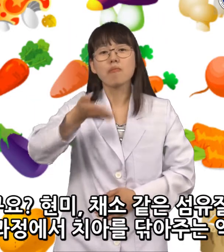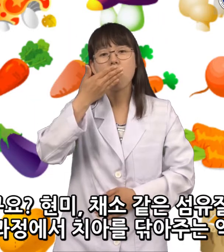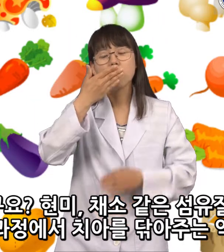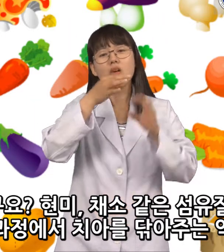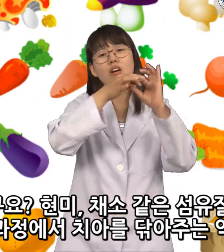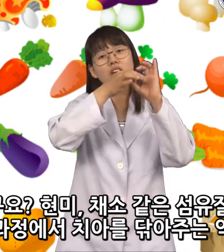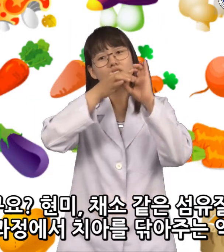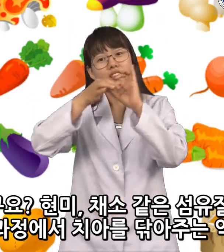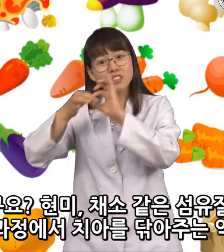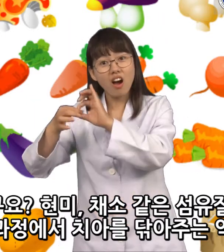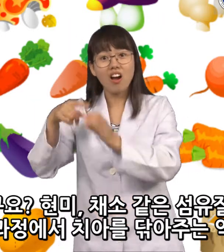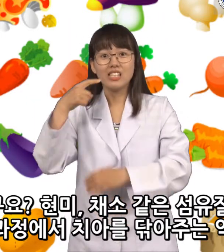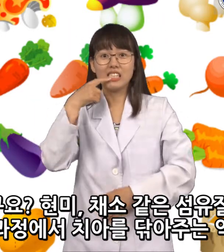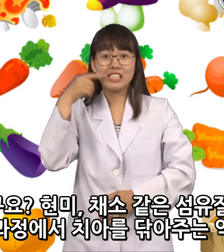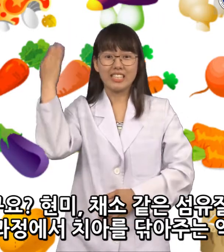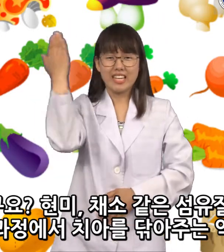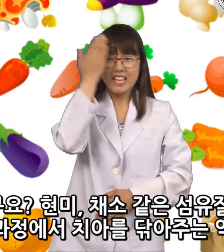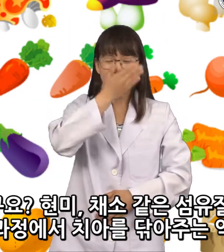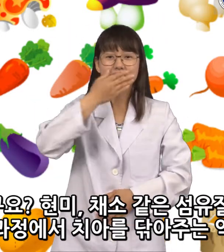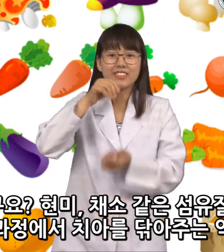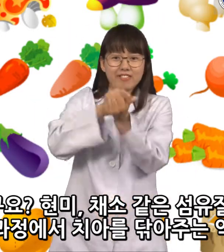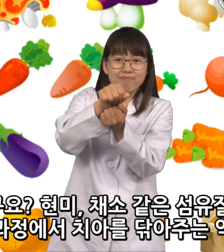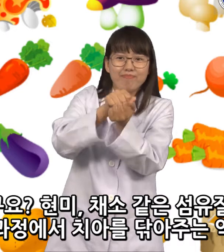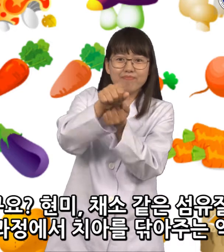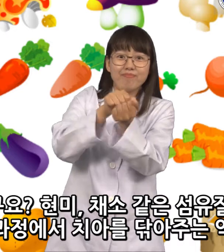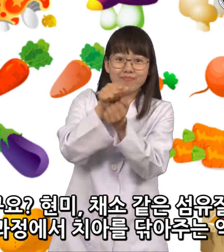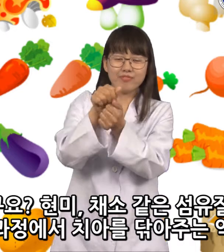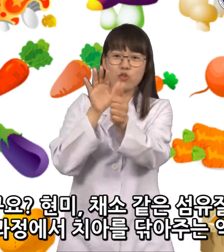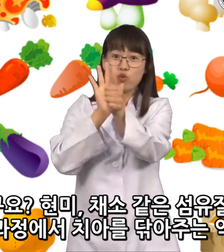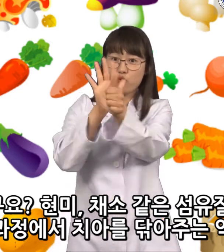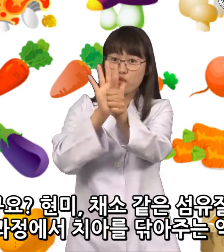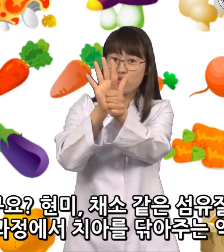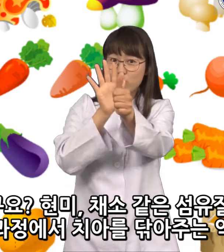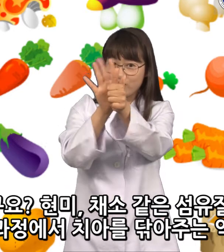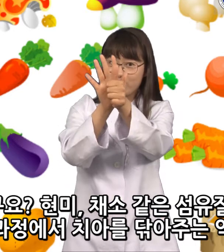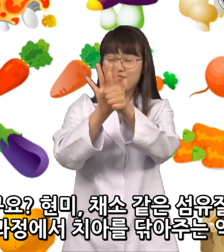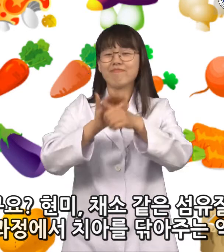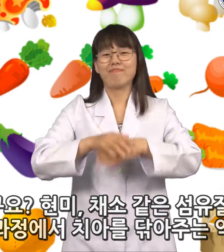음식은 씹는 과정에서 치아를